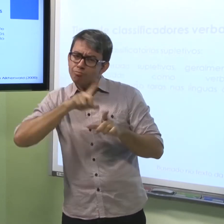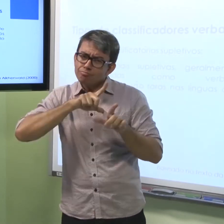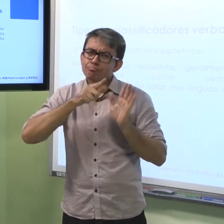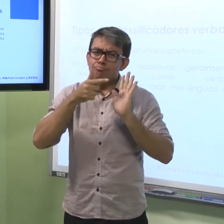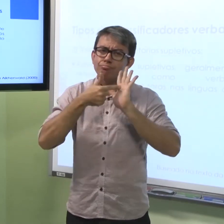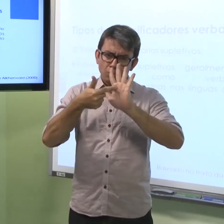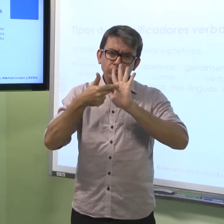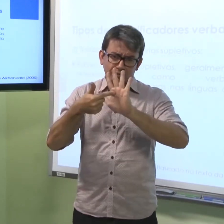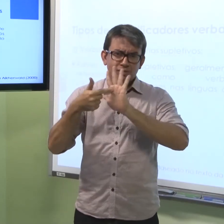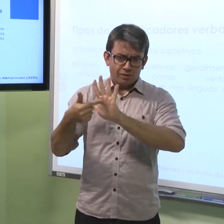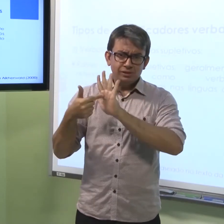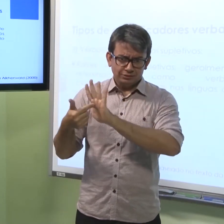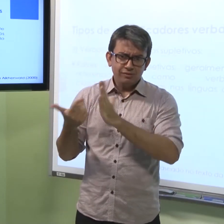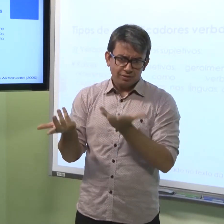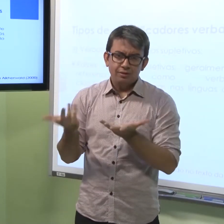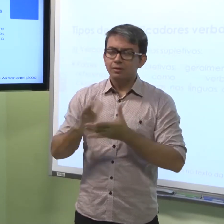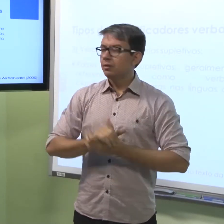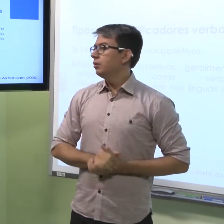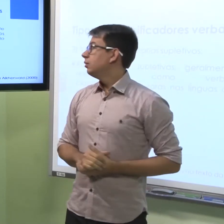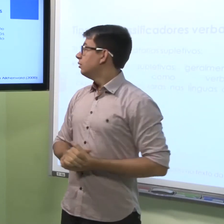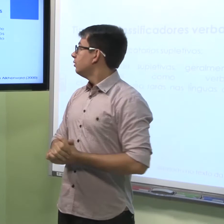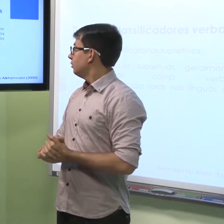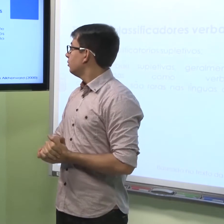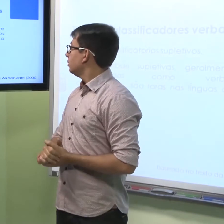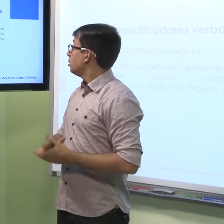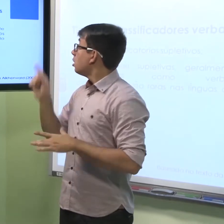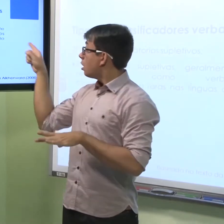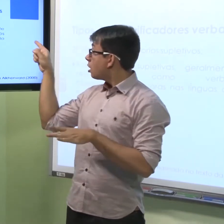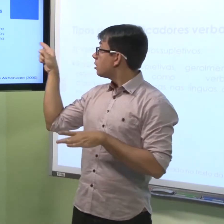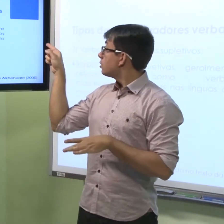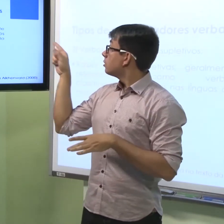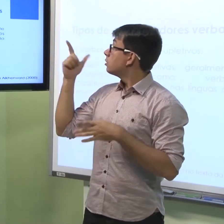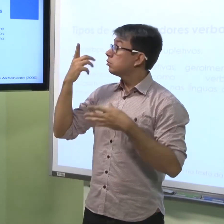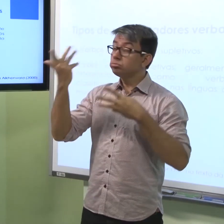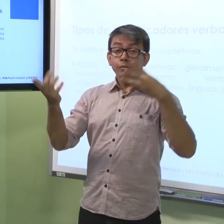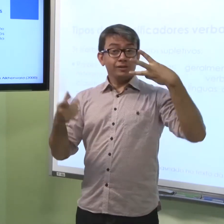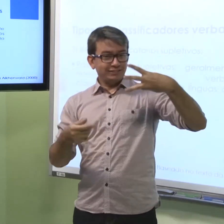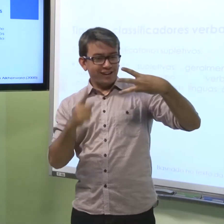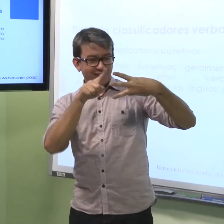Algumas línguas possuem esses tipos de classificador.